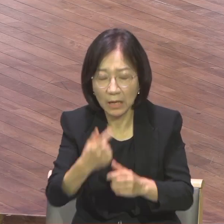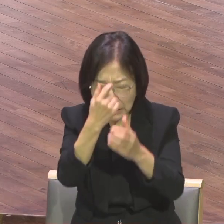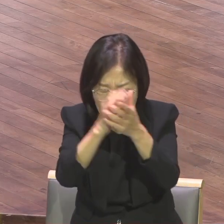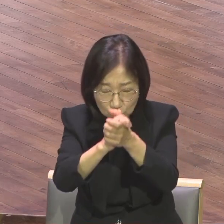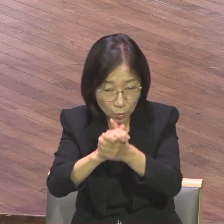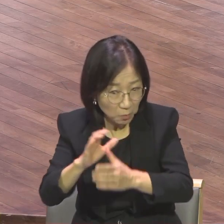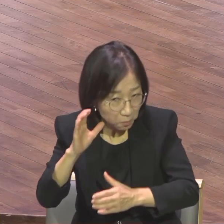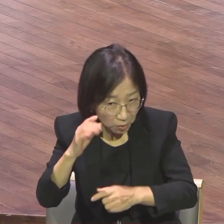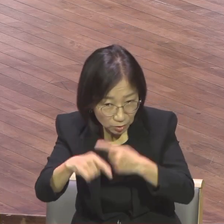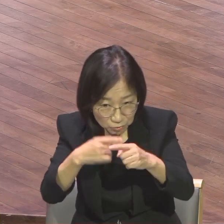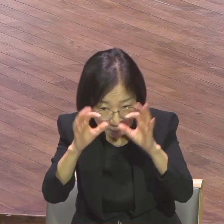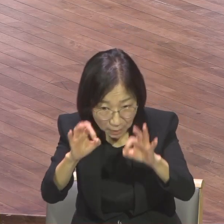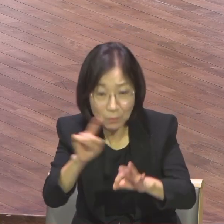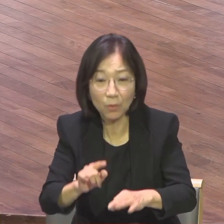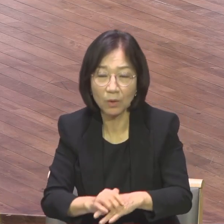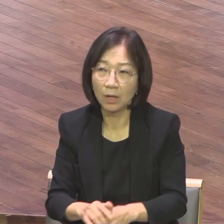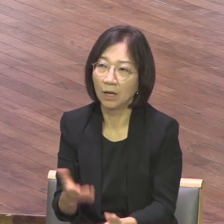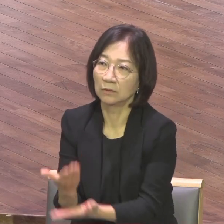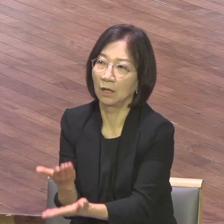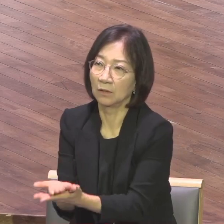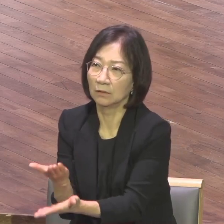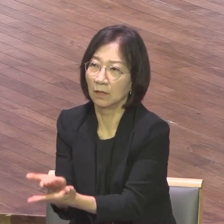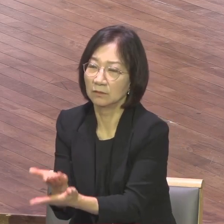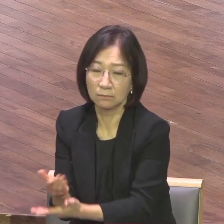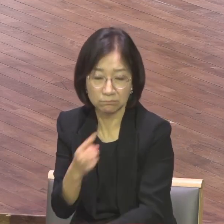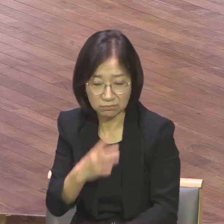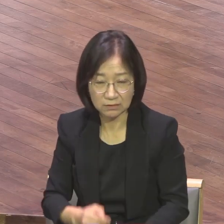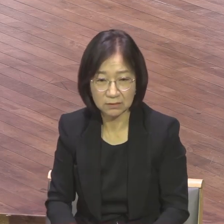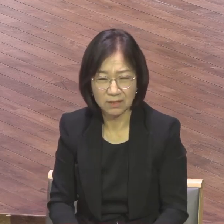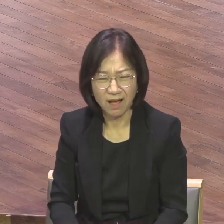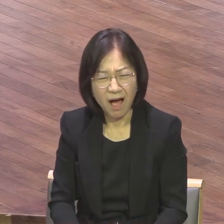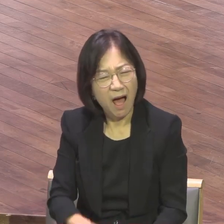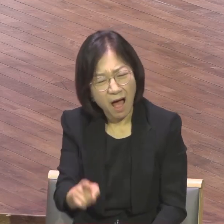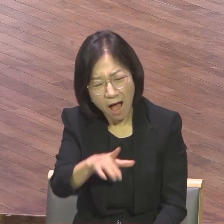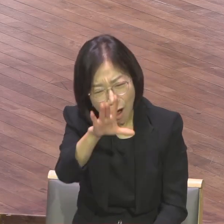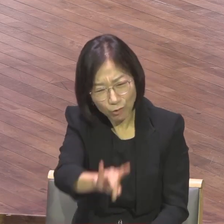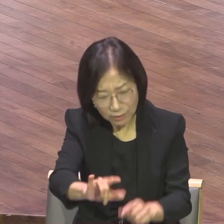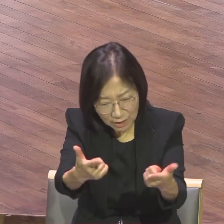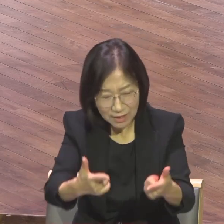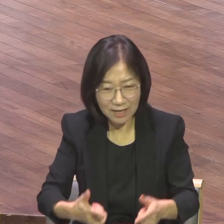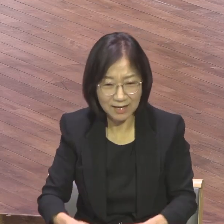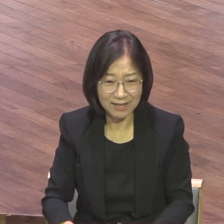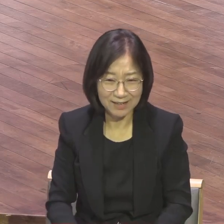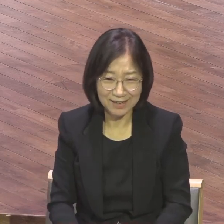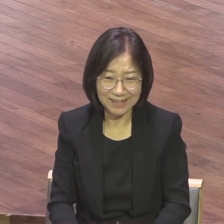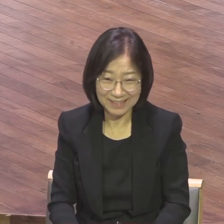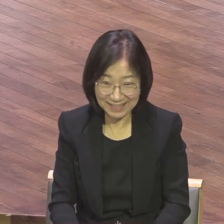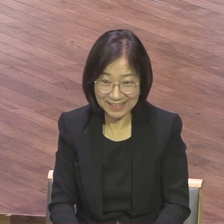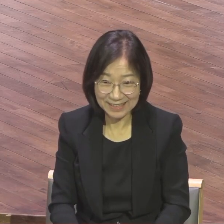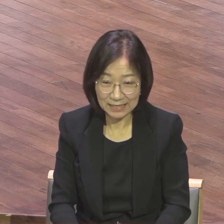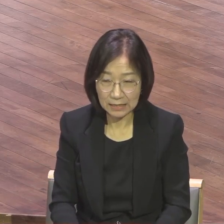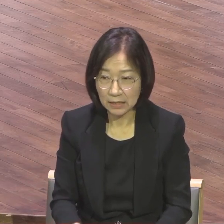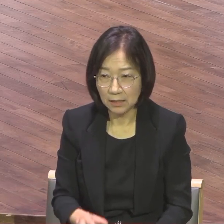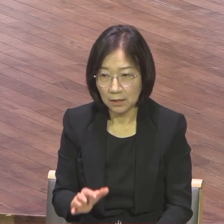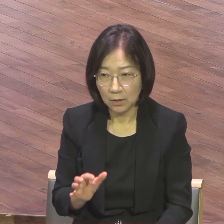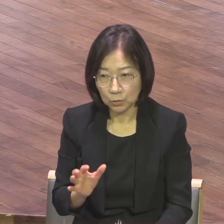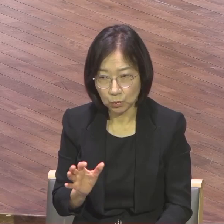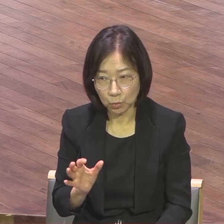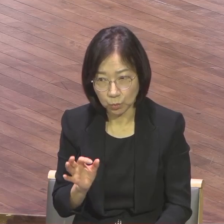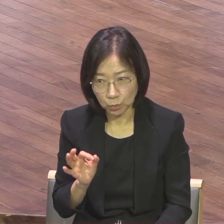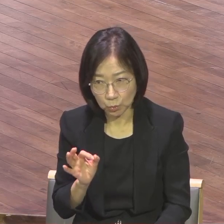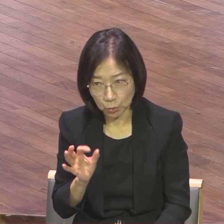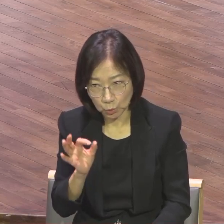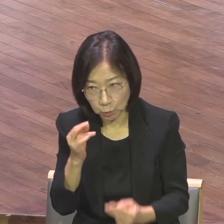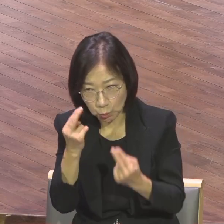서론이에요. 그런 거 구할 수준이 아닙니다. 여러분이 그런 신분이 아니라니까요. 물질의 목, 물질